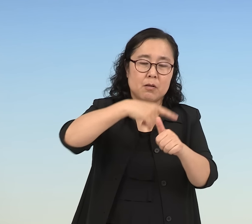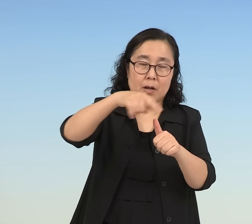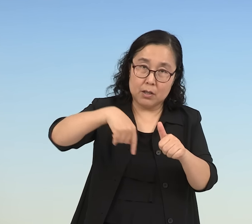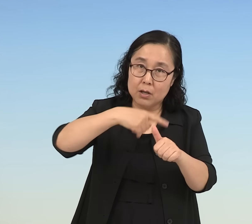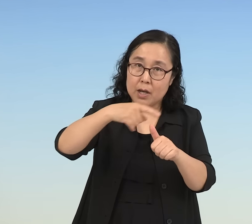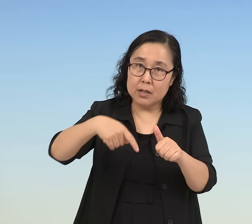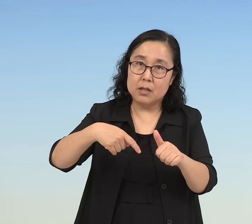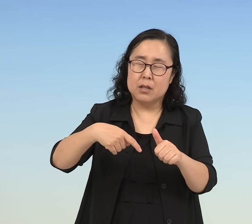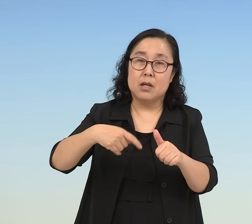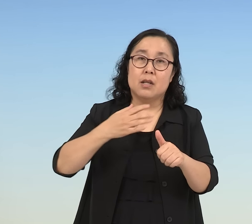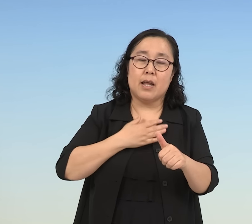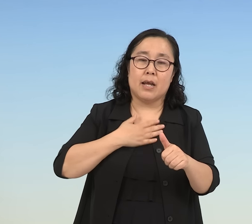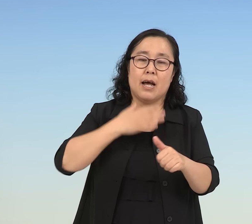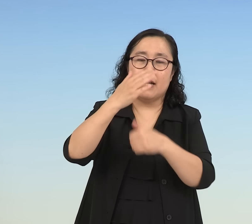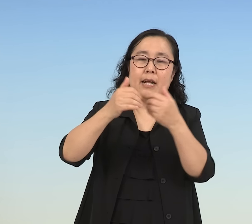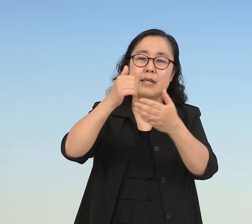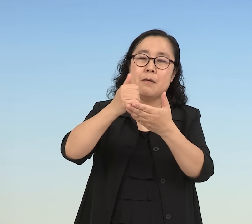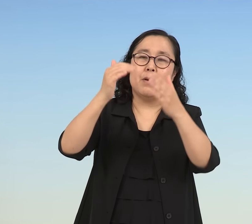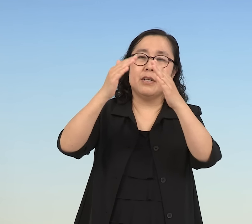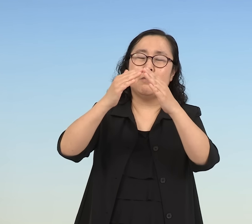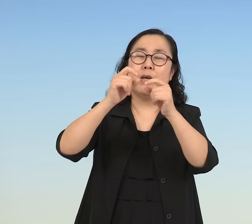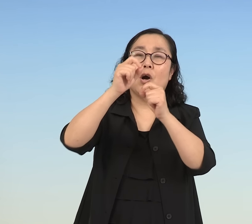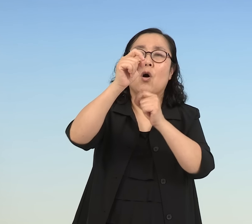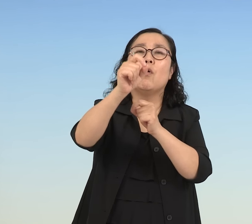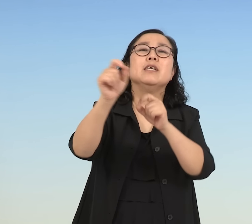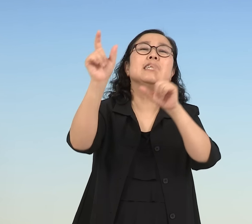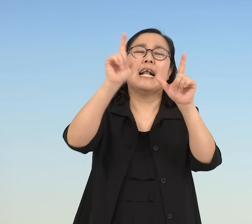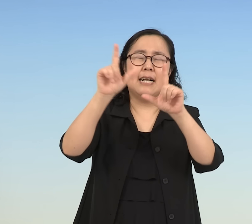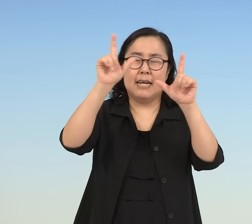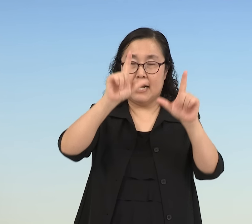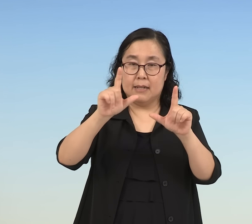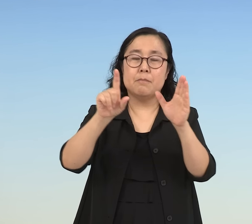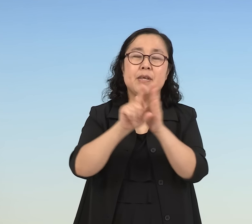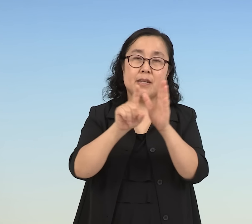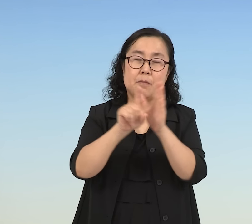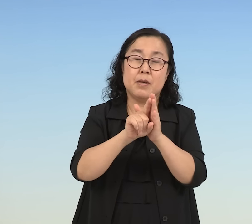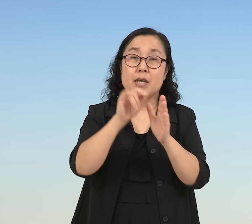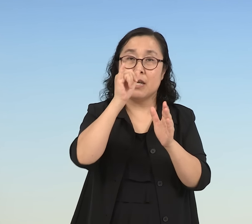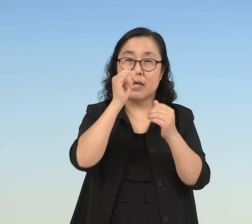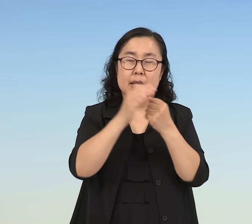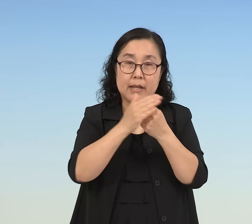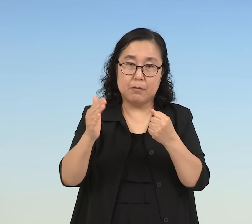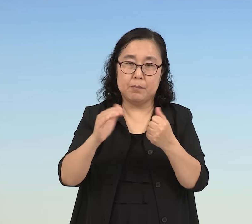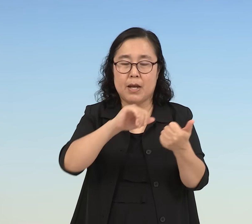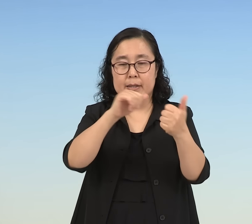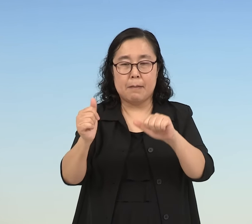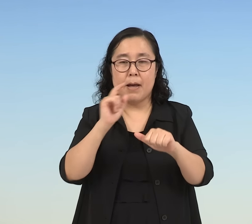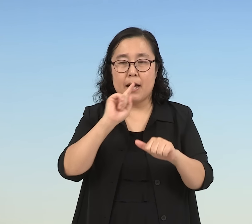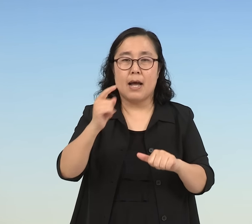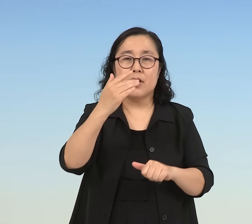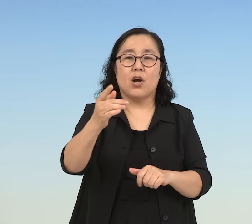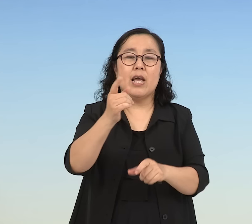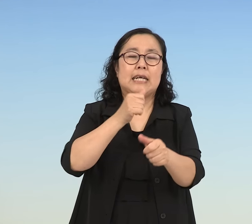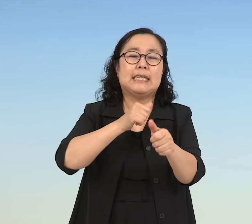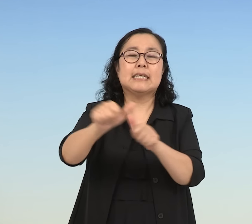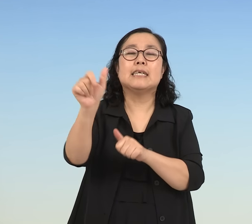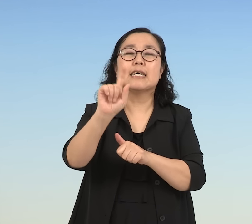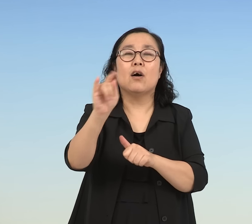시편 23편에 내가 여호와의 집에 영원히 살리로다 바울이 했던 고백 사망아 너의 승리가 어디